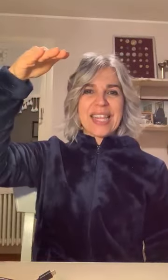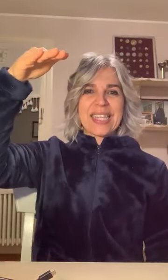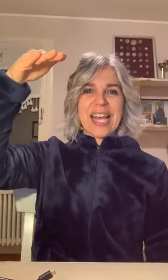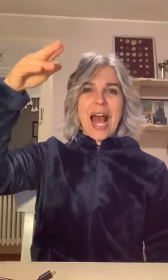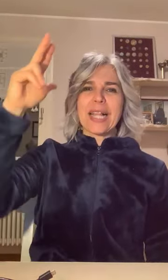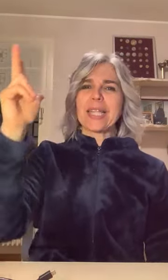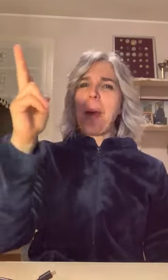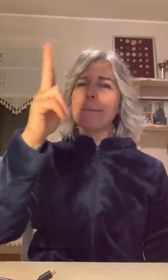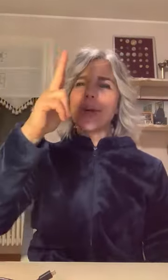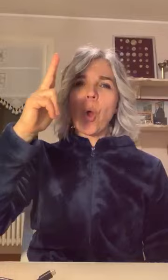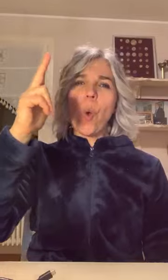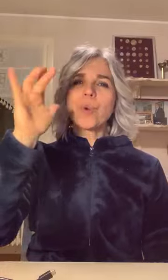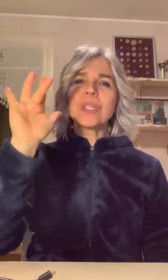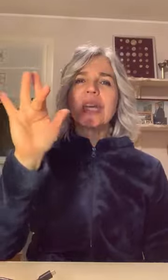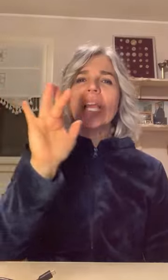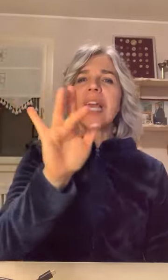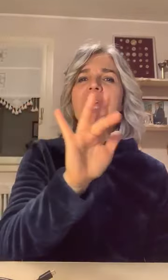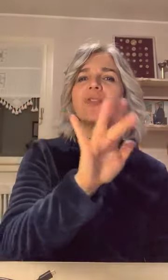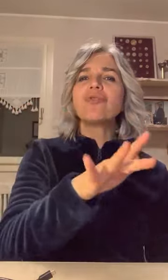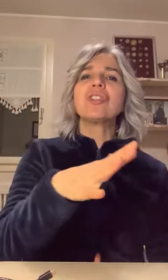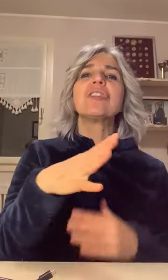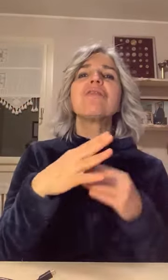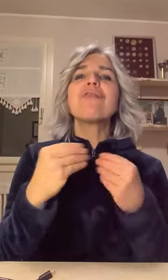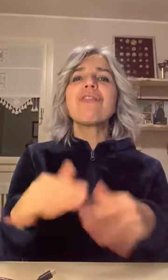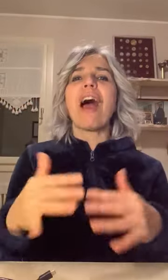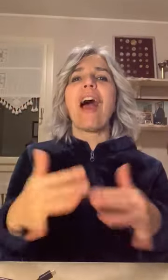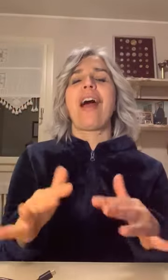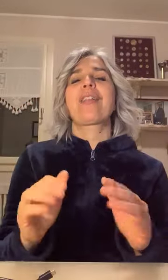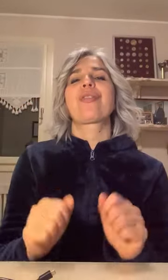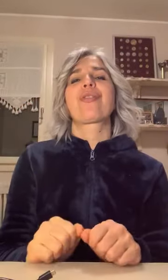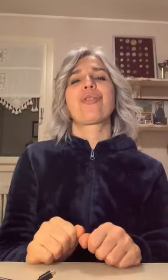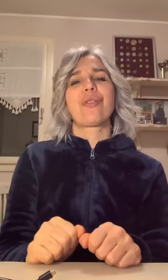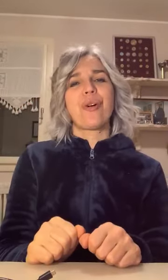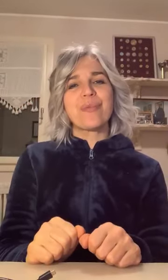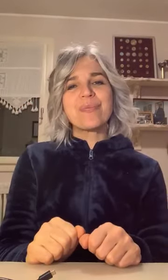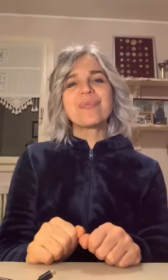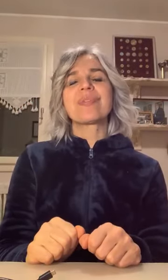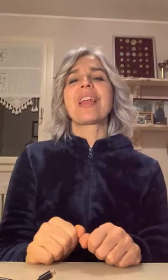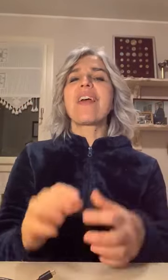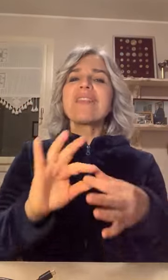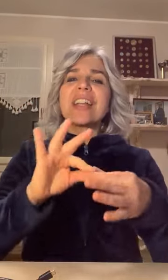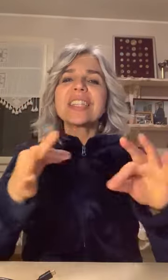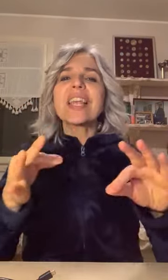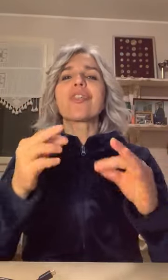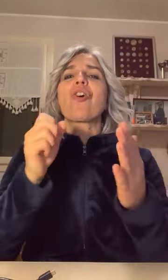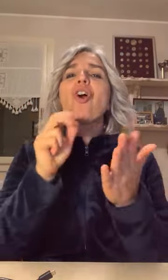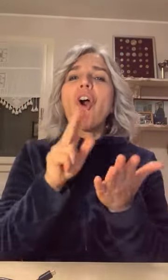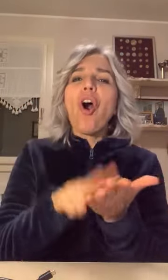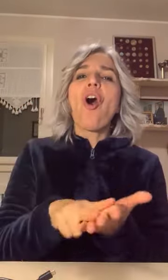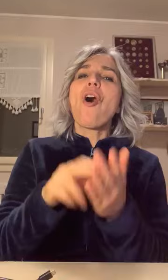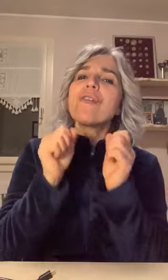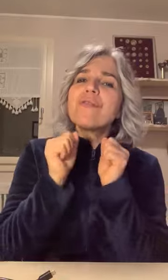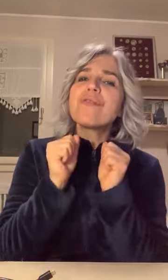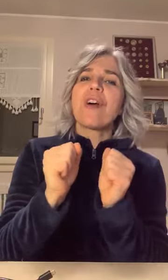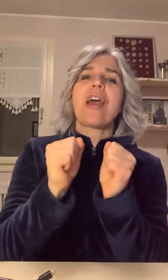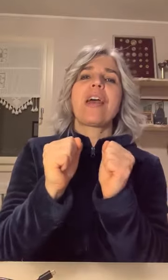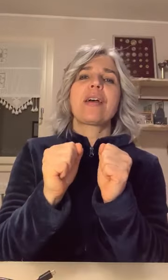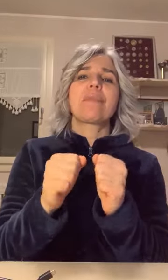versetto 17 afferma e conferma, e questo è quello che noi dobbiamo dire. Poi la volontà di Dio lo sa,